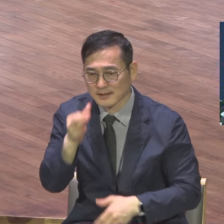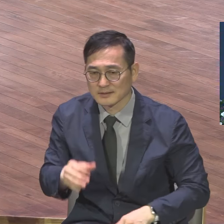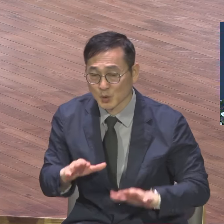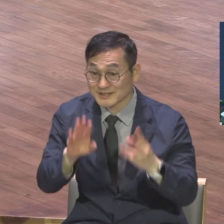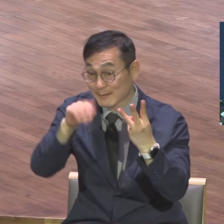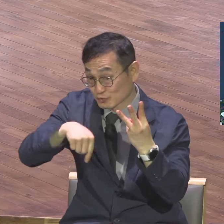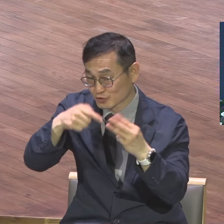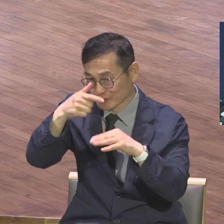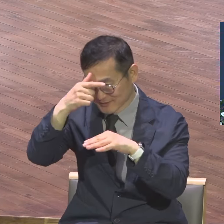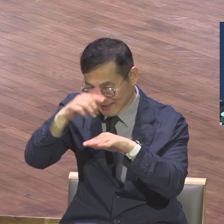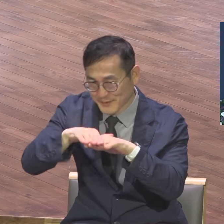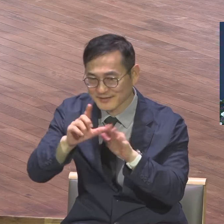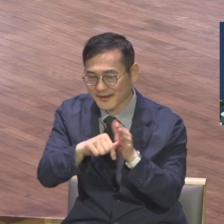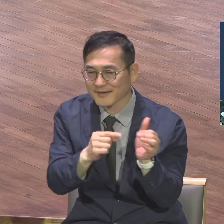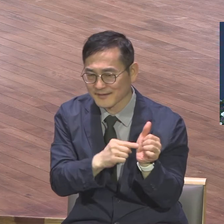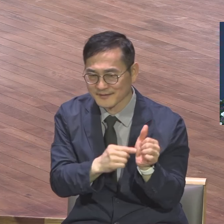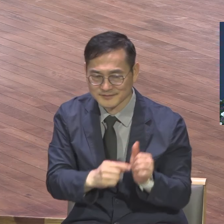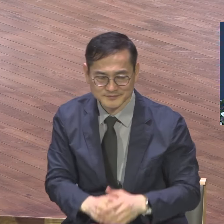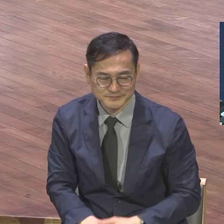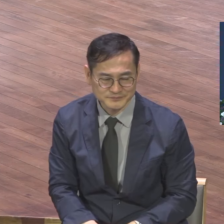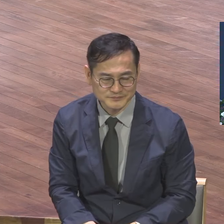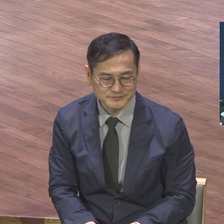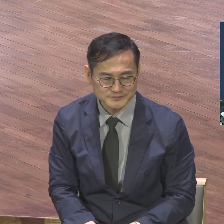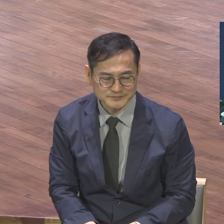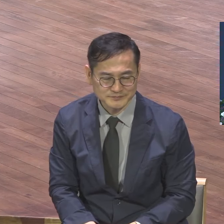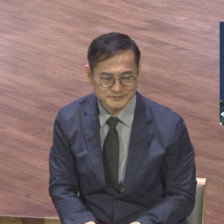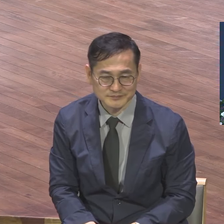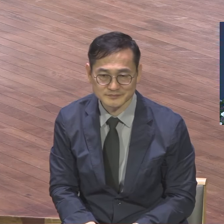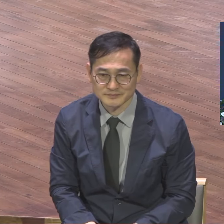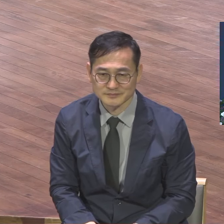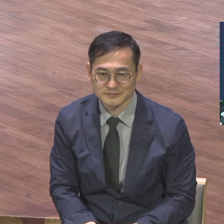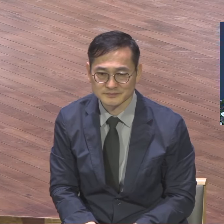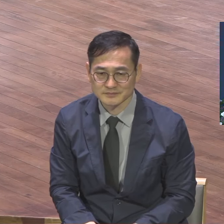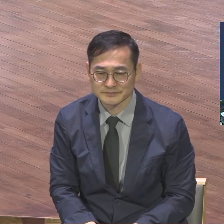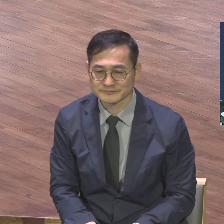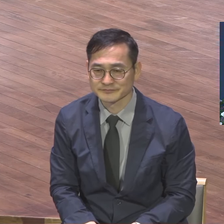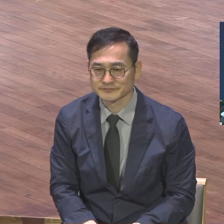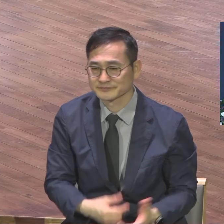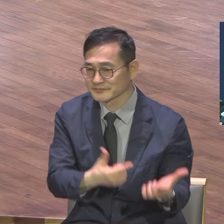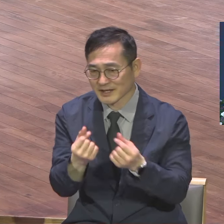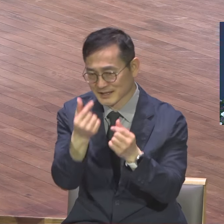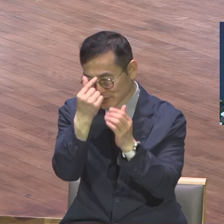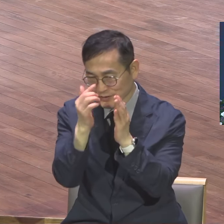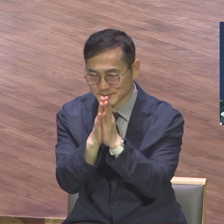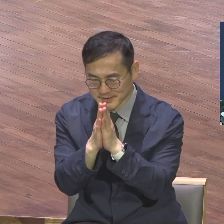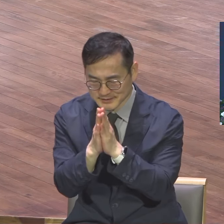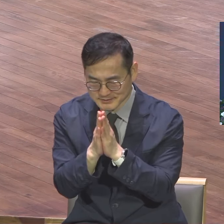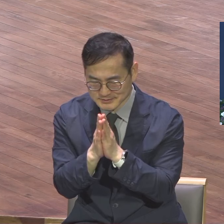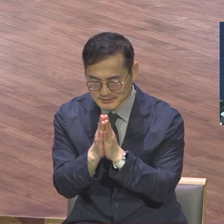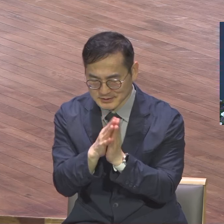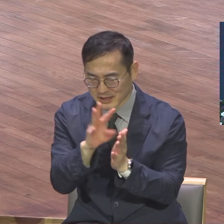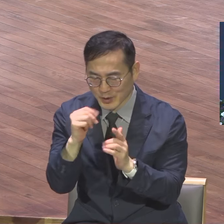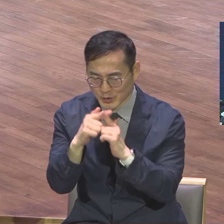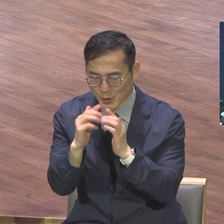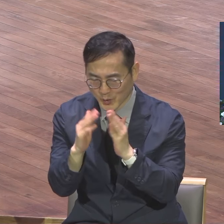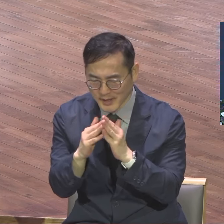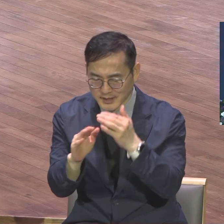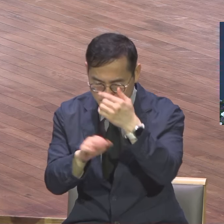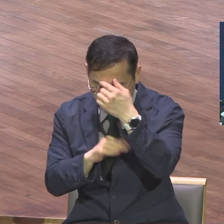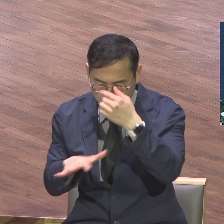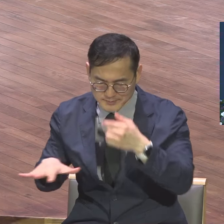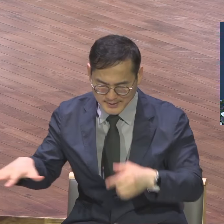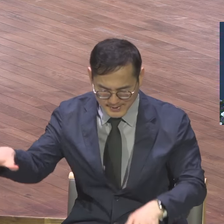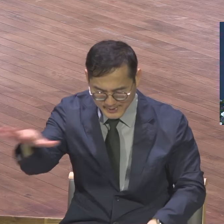올라오셔서 우리 축도 2부 예배 축도해 주시기 바랍니다. 기도하겠습니다. 아버지 하나님 영계 모든 성도들 특별히